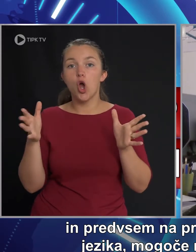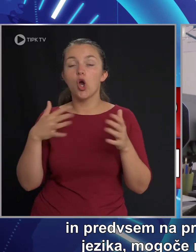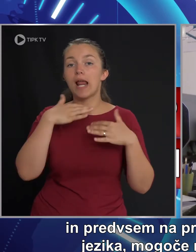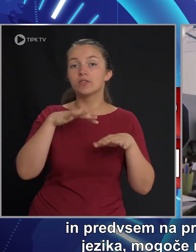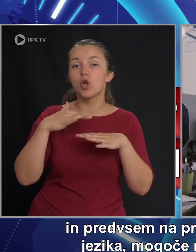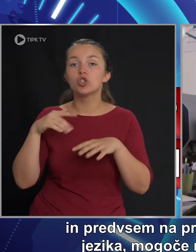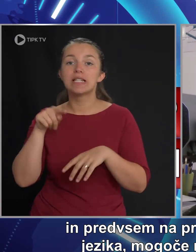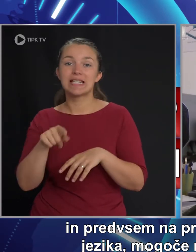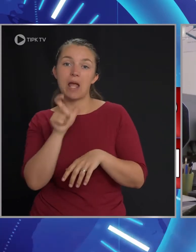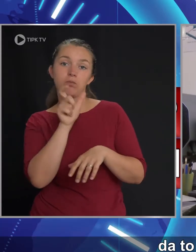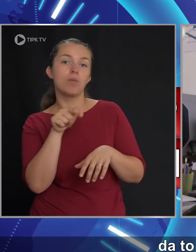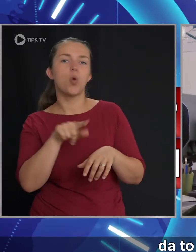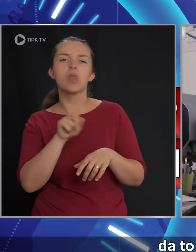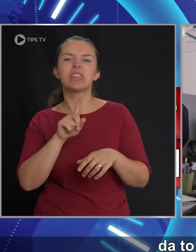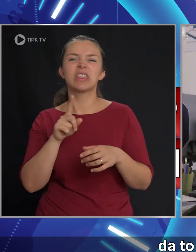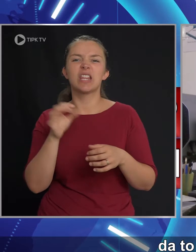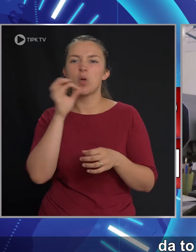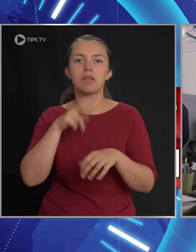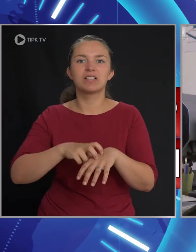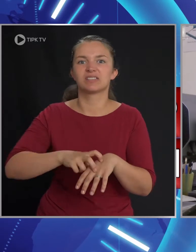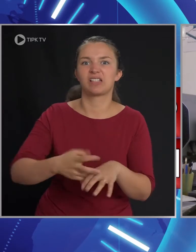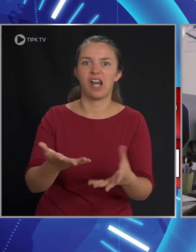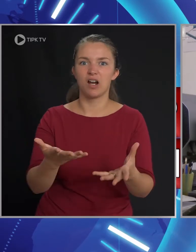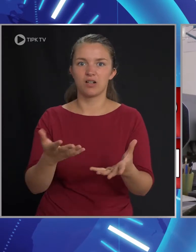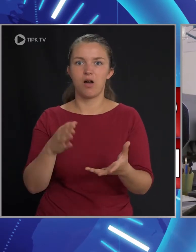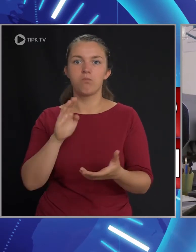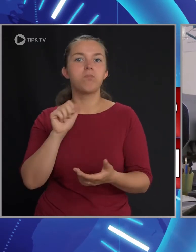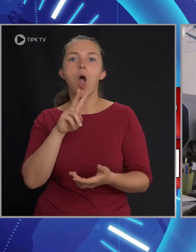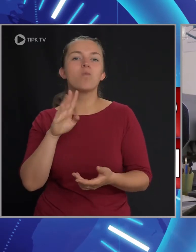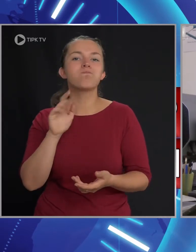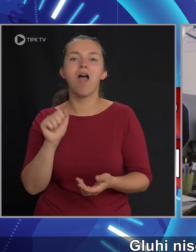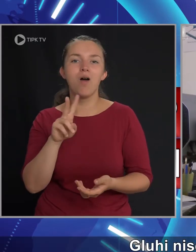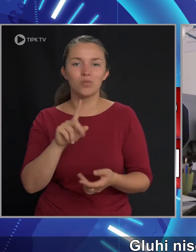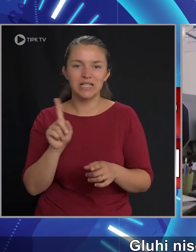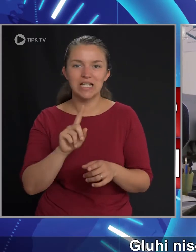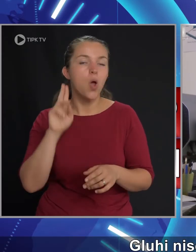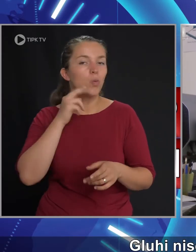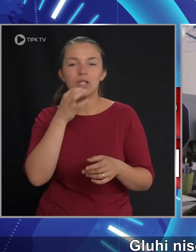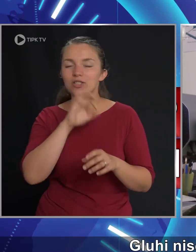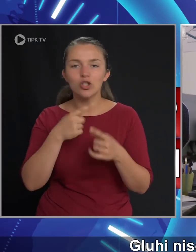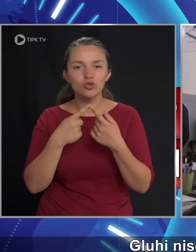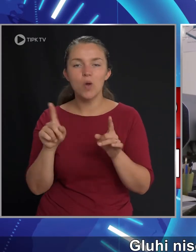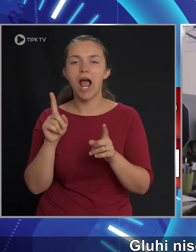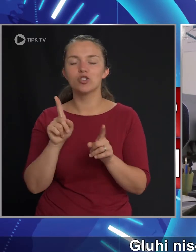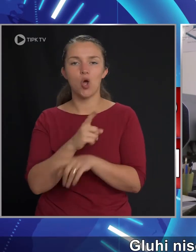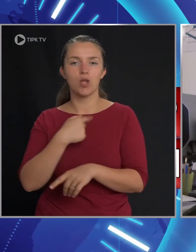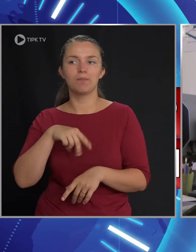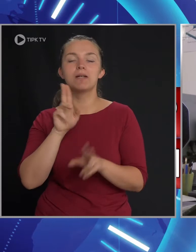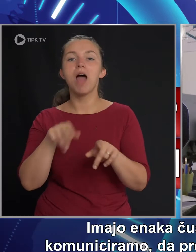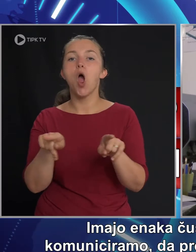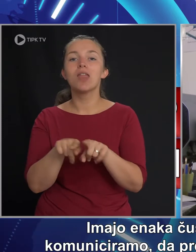širše razložiti ta pojem, da to ni noben bav, da gluhi niso nič drugačni kot smo mi,